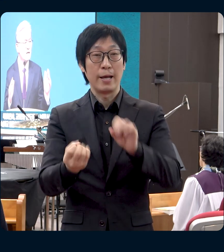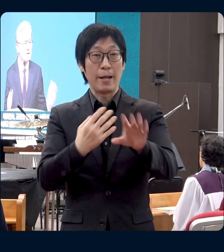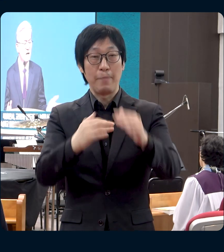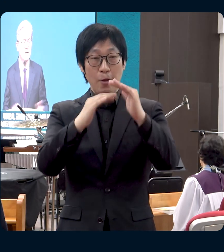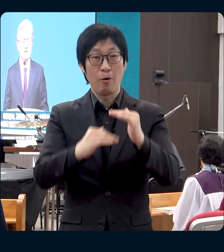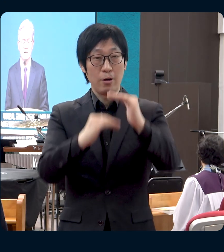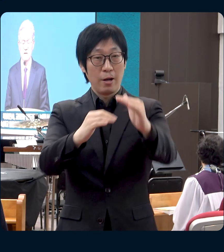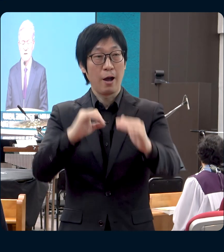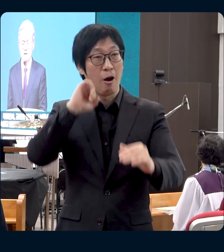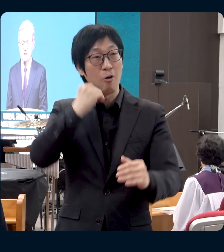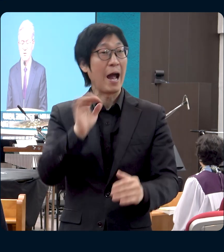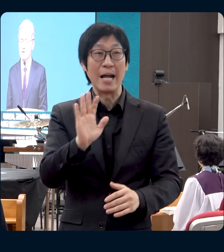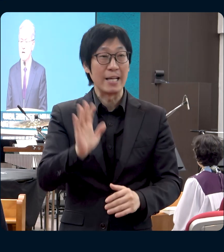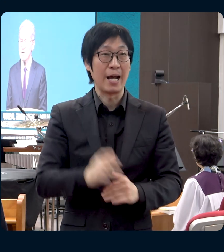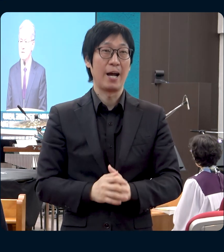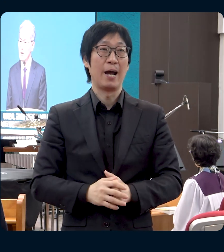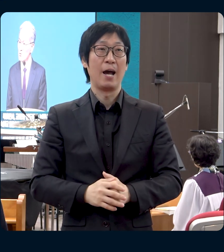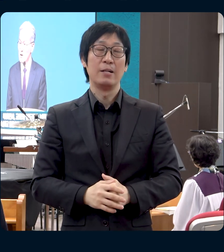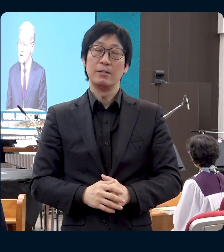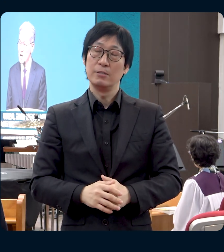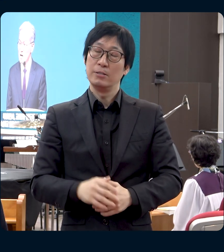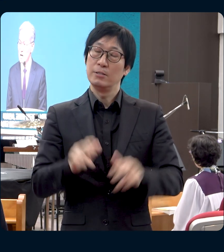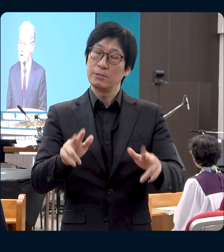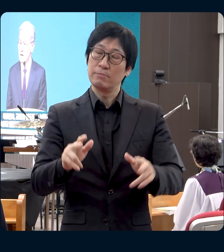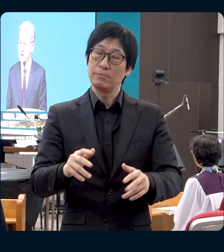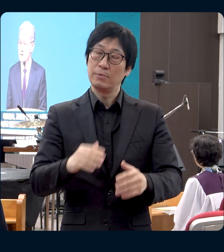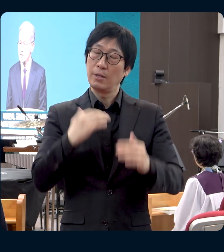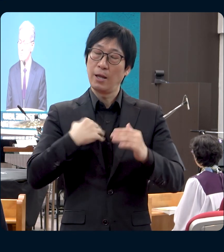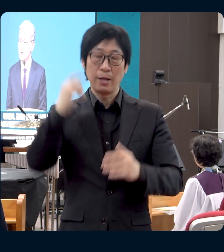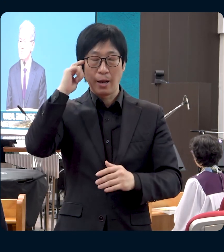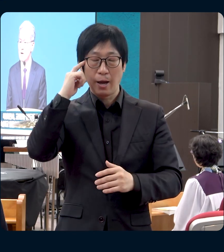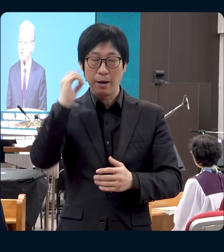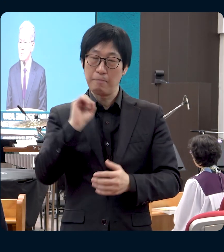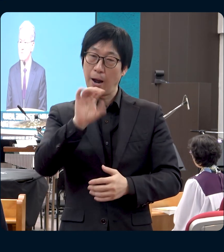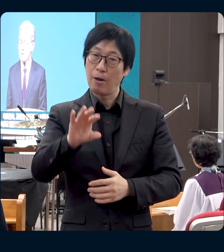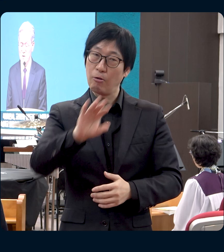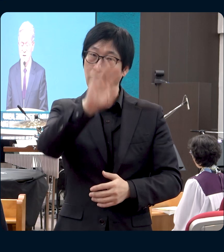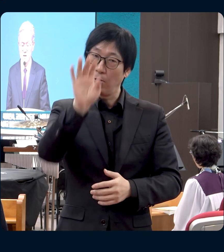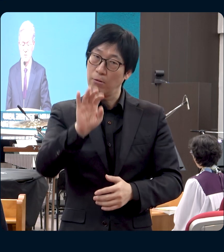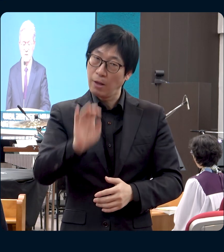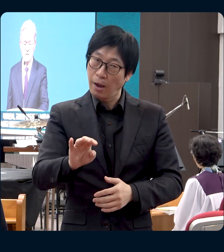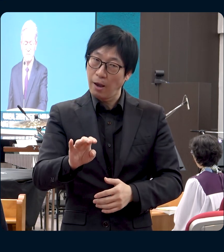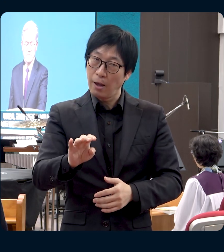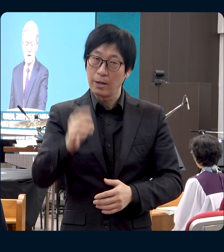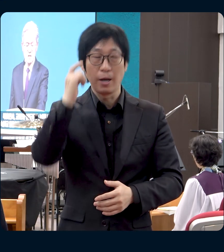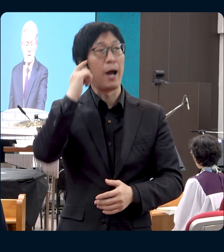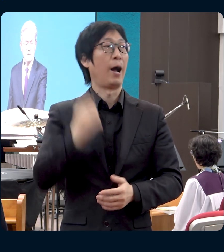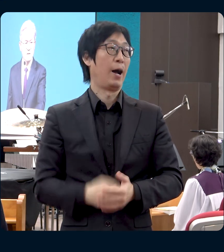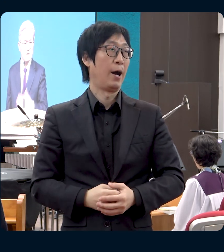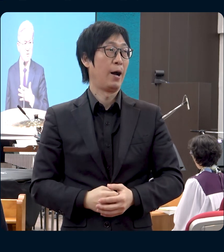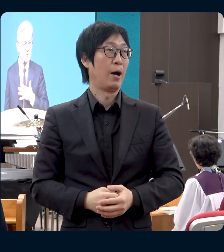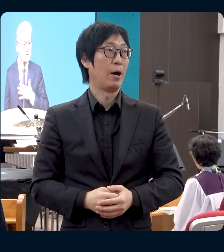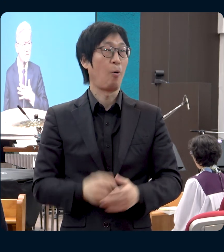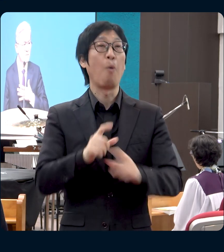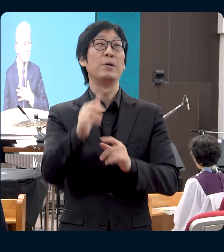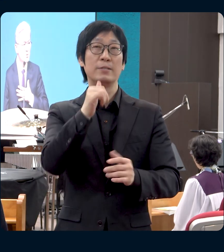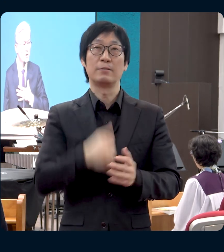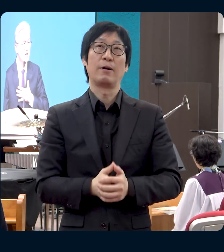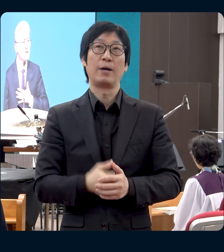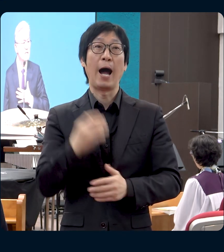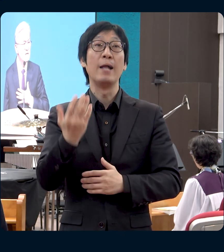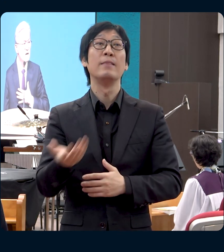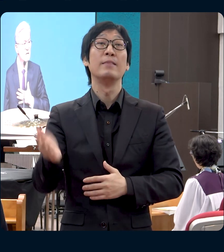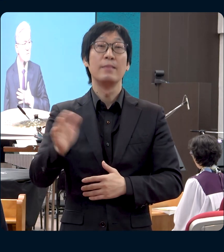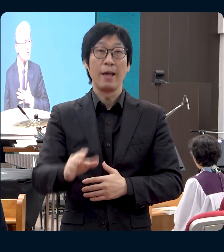몰라서가 아니라 이런 이야기를 해도 될까 싶은 망설임 때문에 그랬습니다. 하지만 성령께서 제